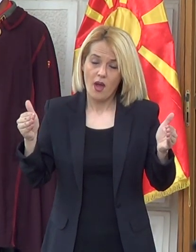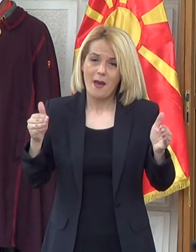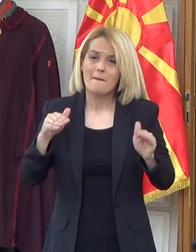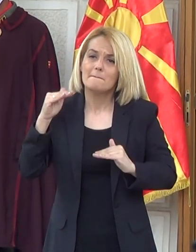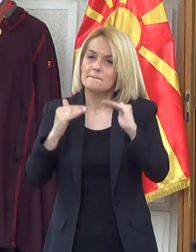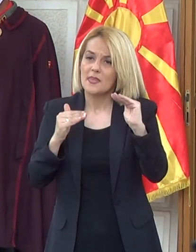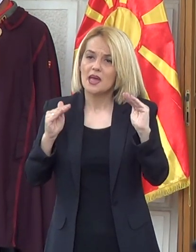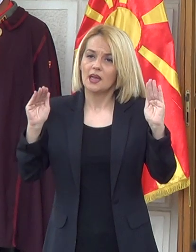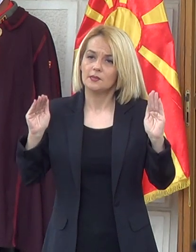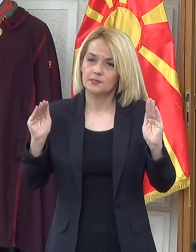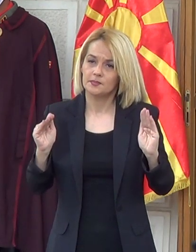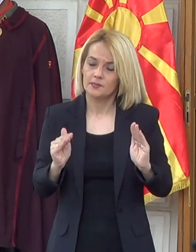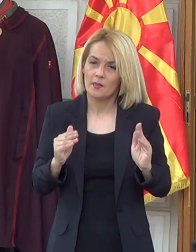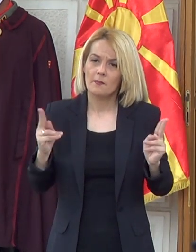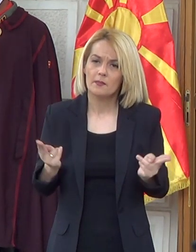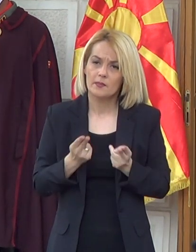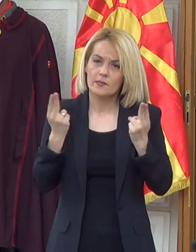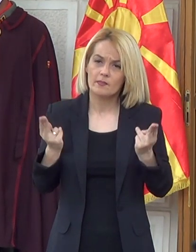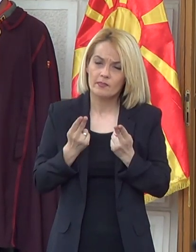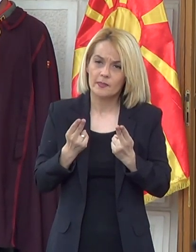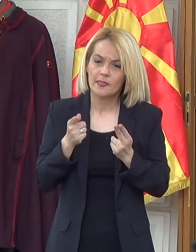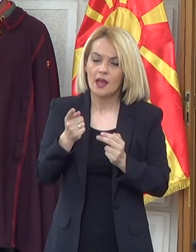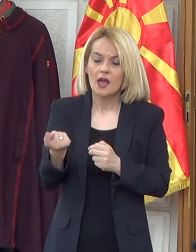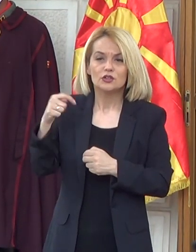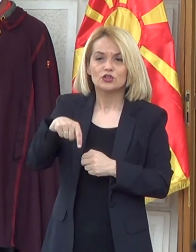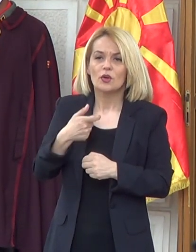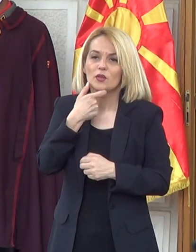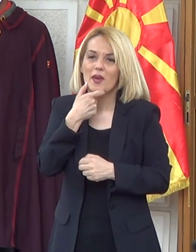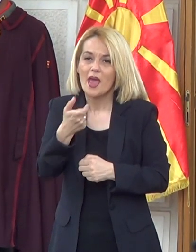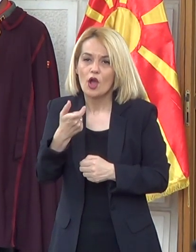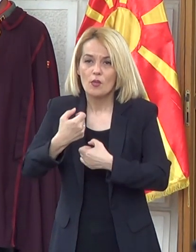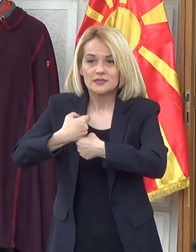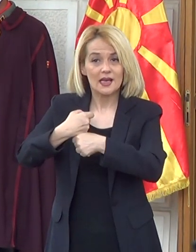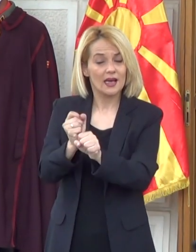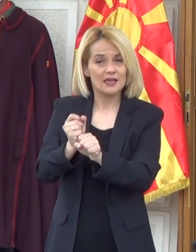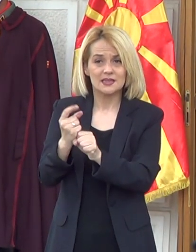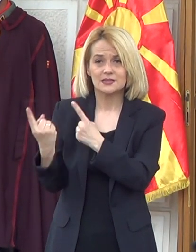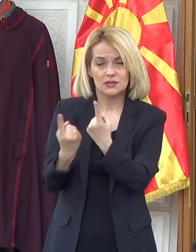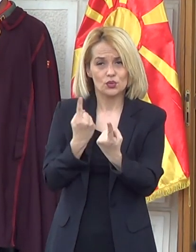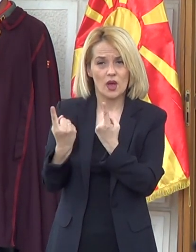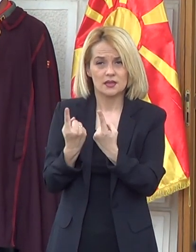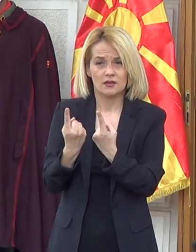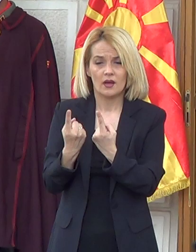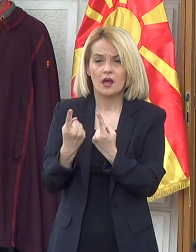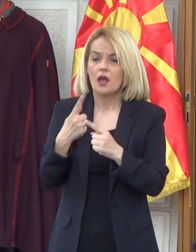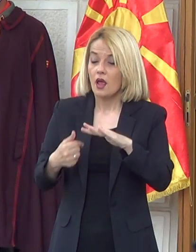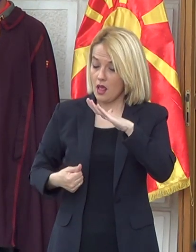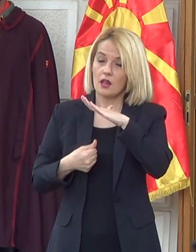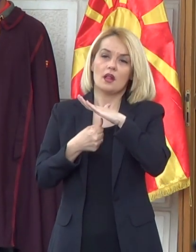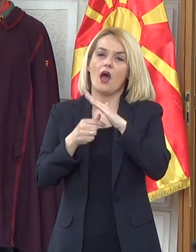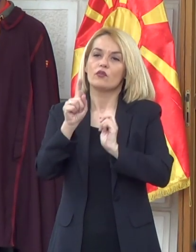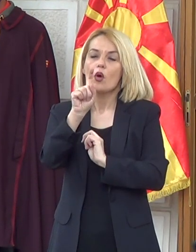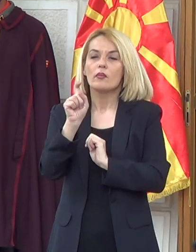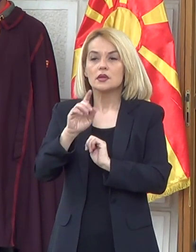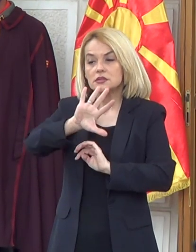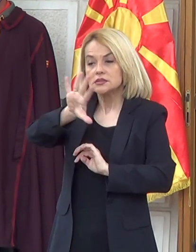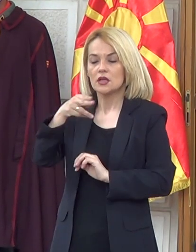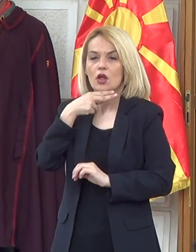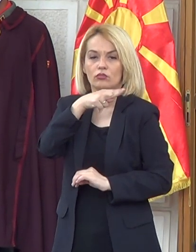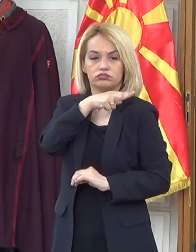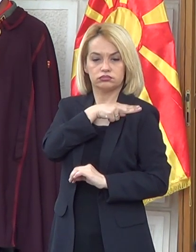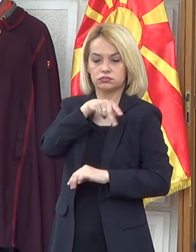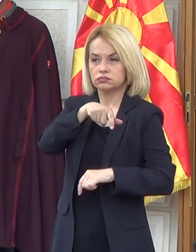попуштаат. Мерки поинаку ќе дојдеме во економска катаклизма, не катастрофа. И главното прашање за сите надлежни,